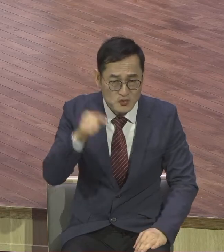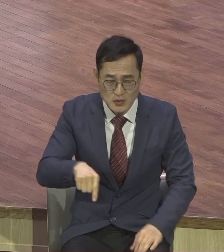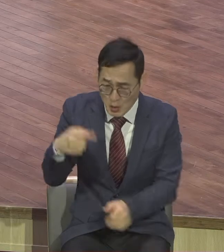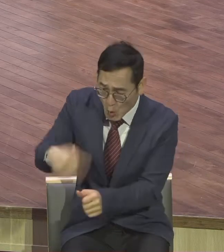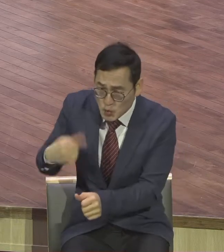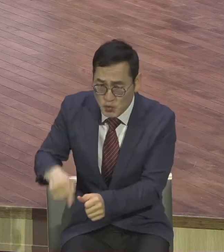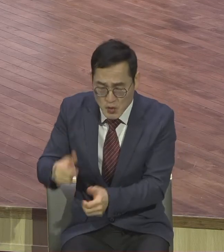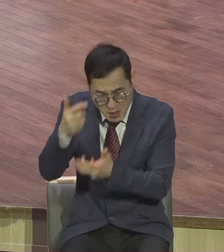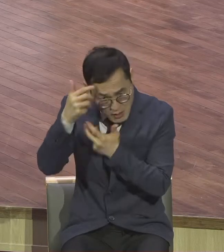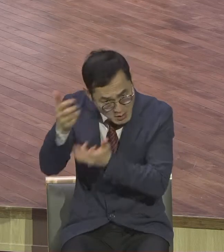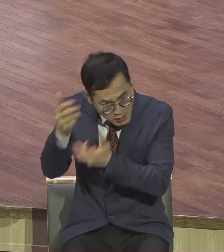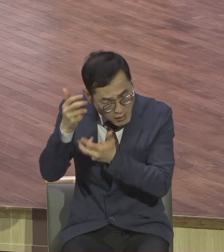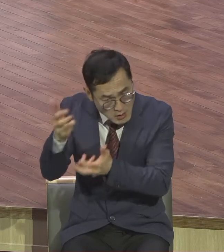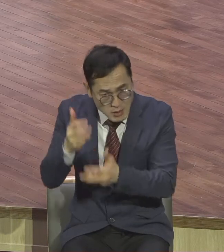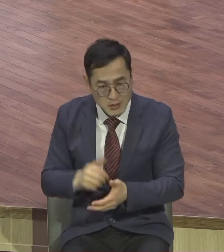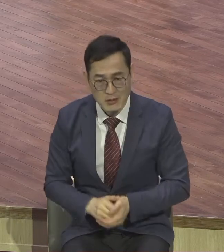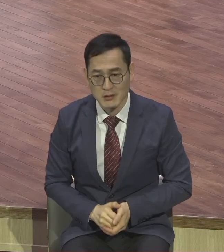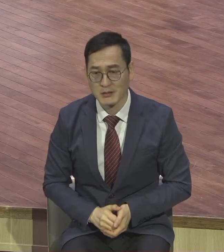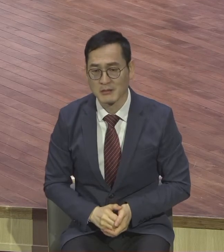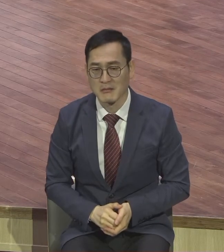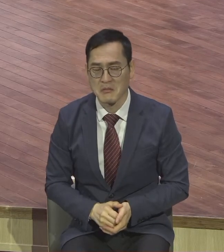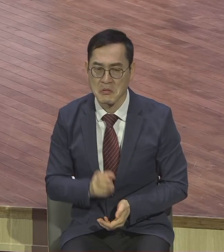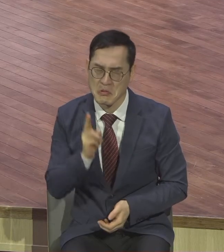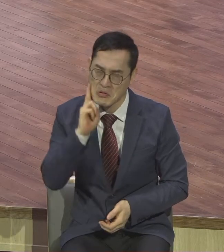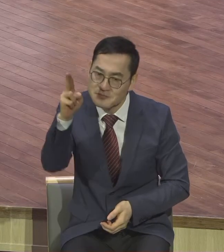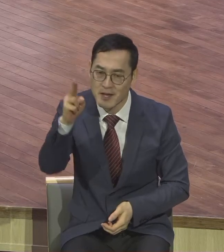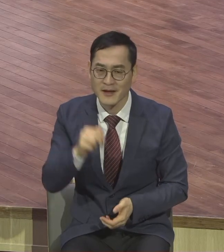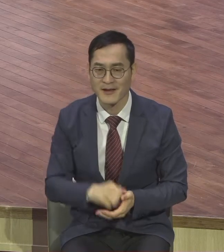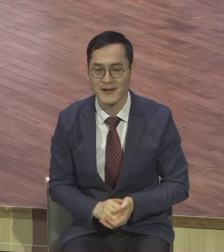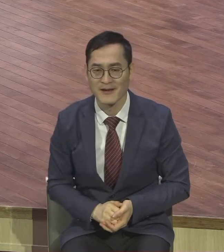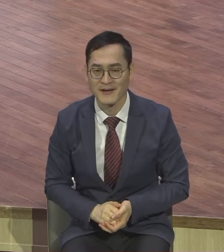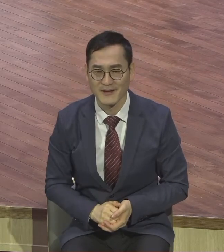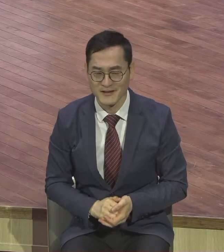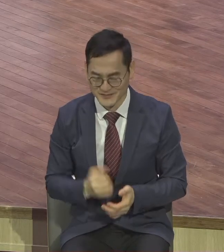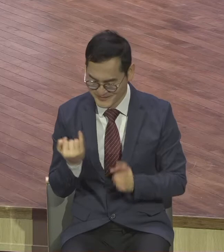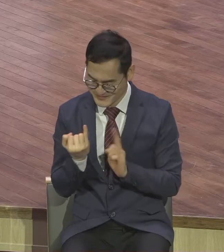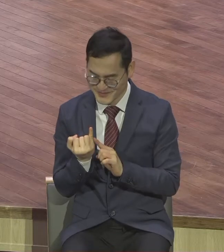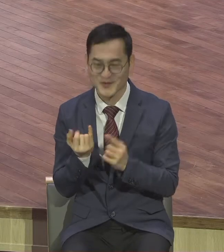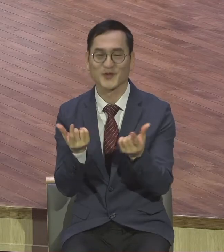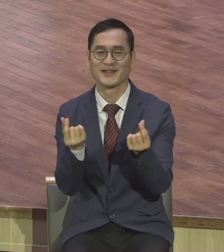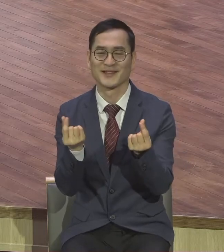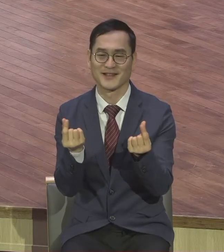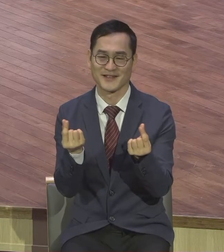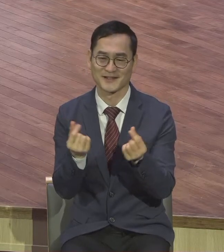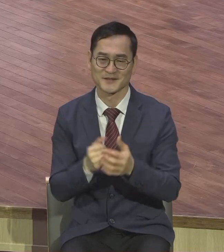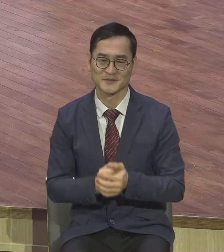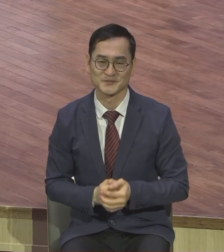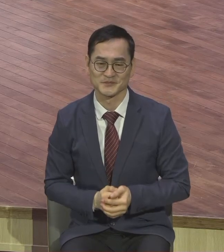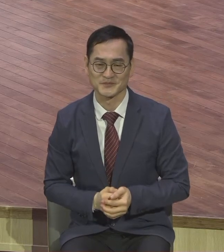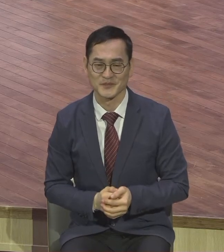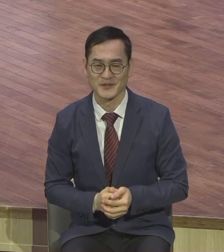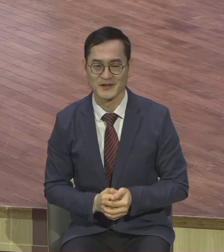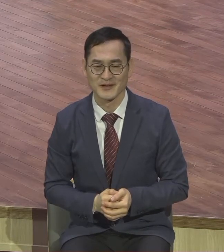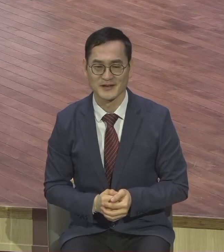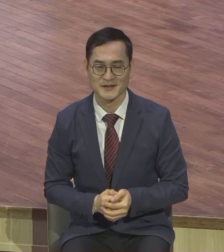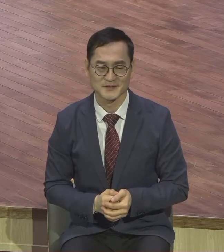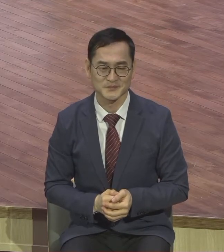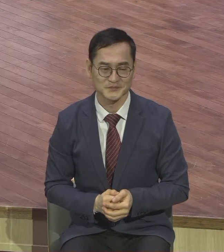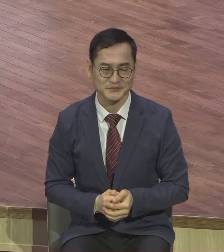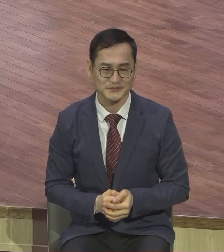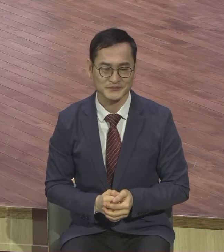대단한 어머니들입니다. 이런 치맛바람이 그렇게 과열 경쟁을 일으켜서